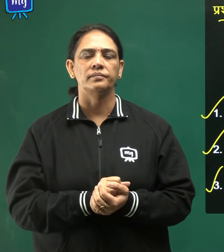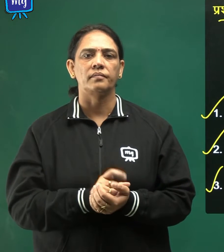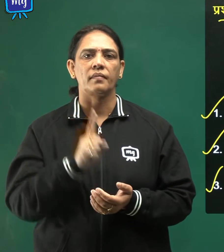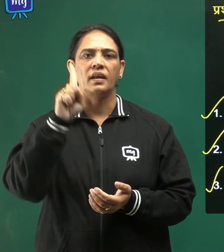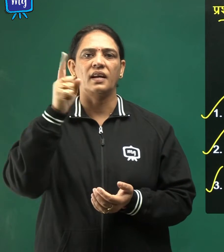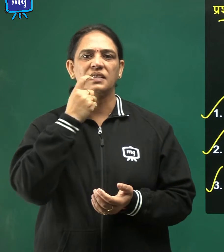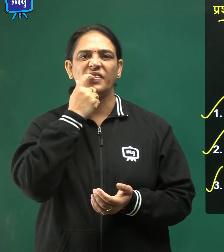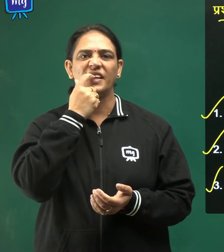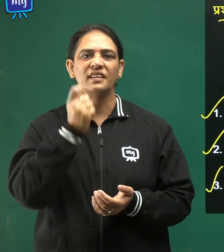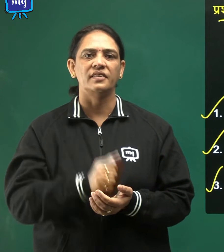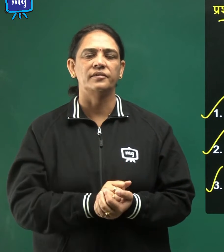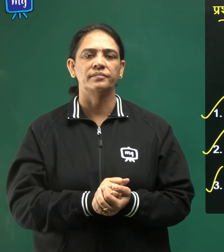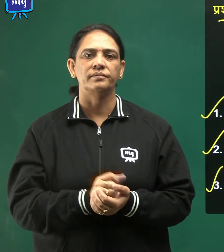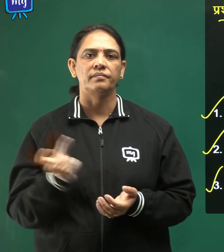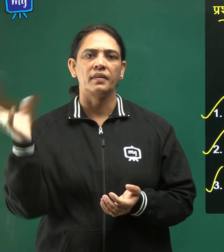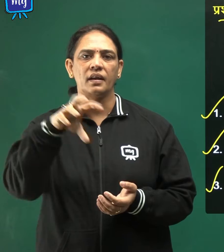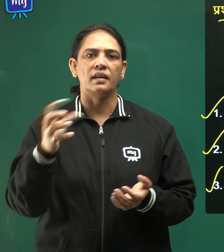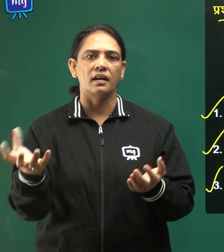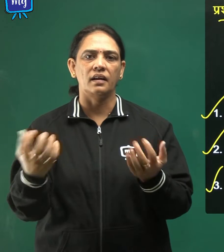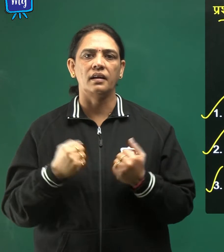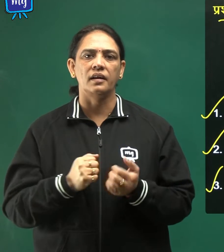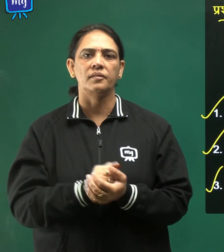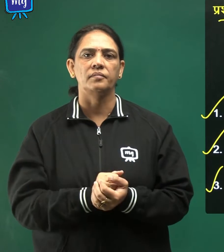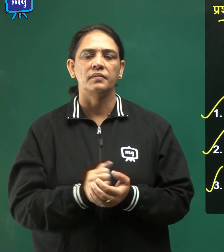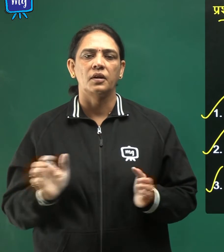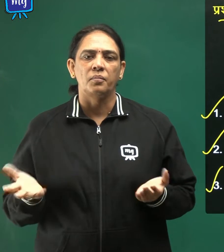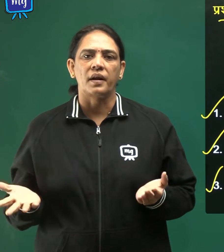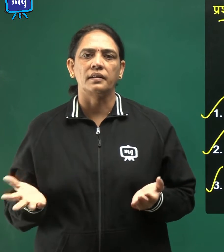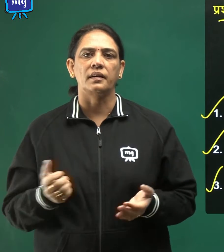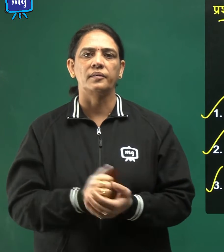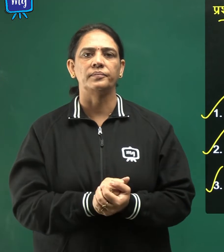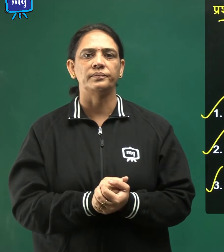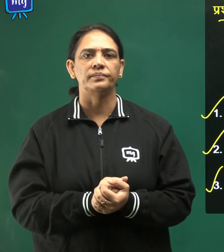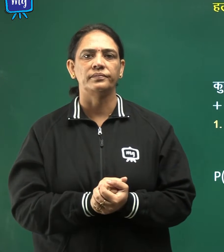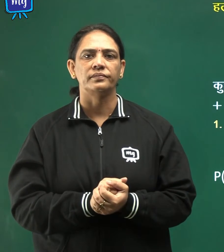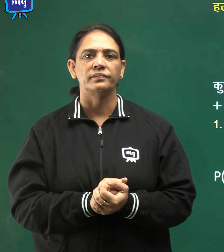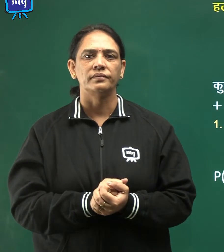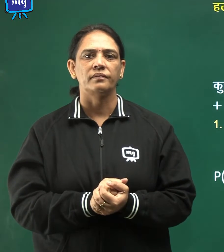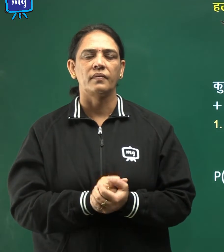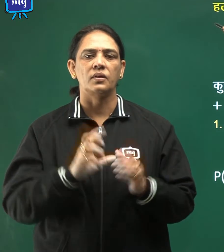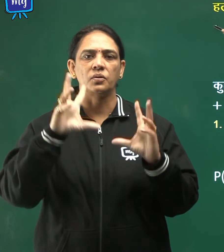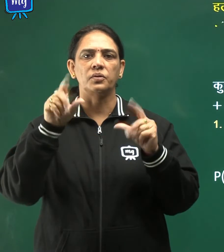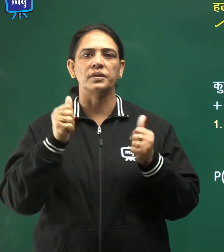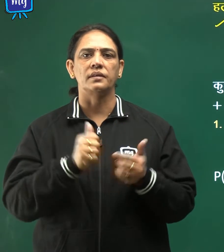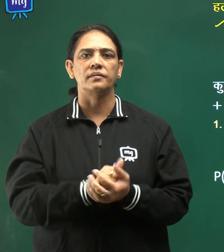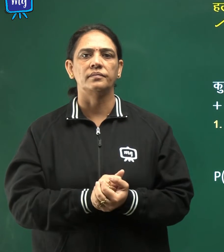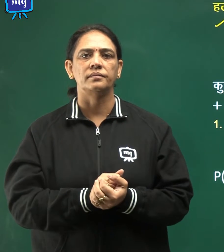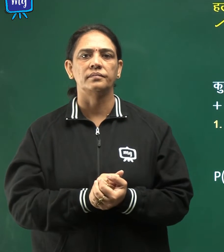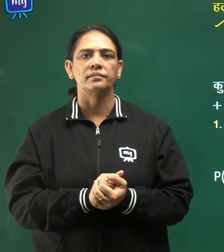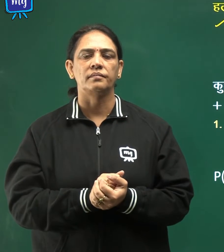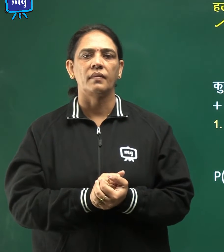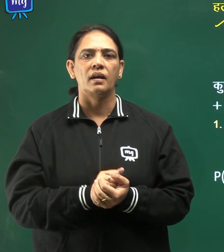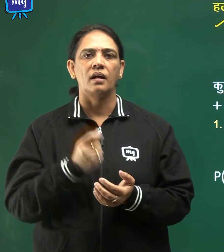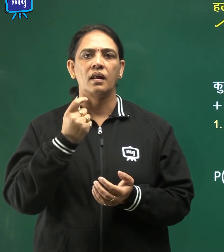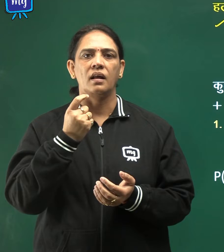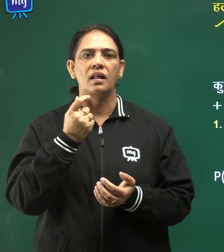एक सफ़ेद गेंद आने की प्रायिकता। हल। लाल